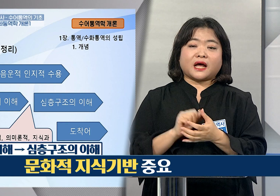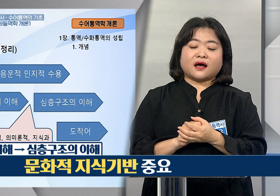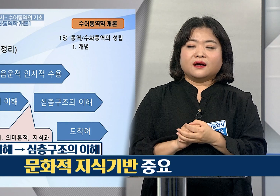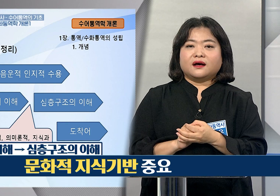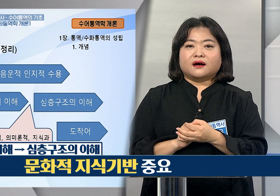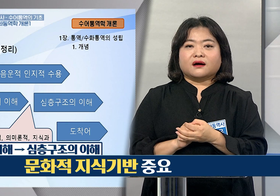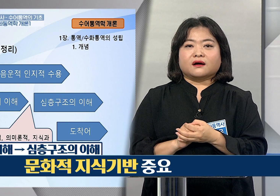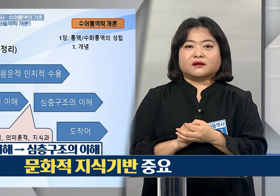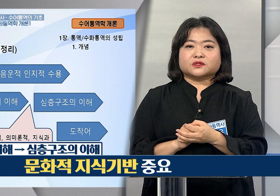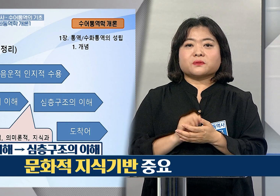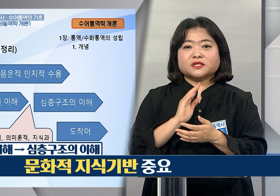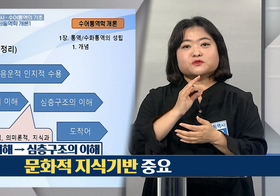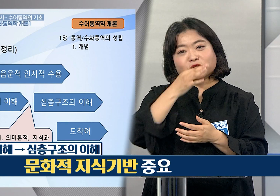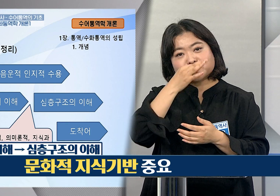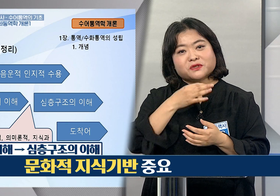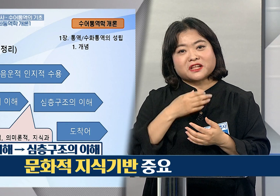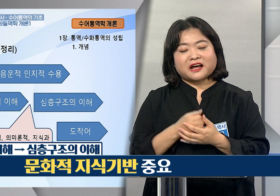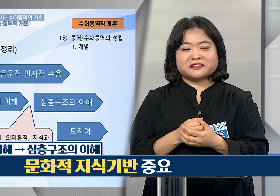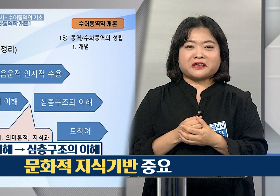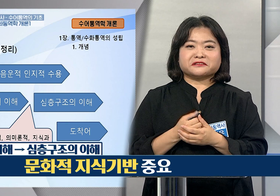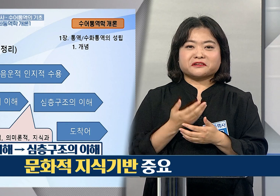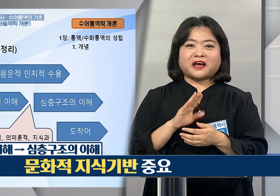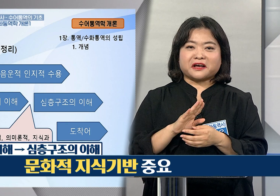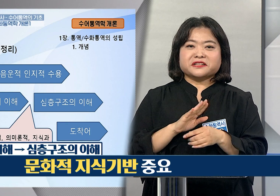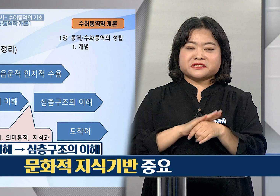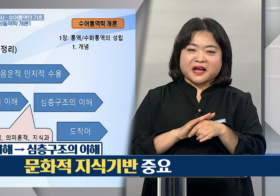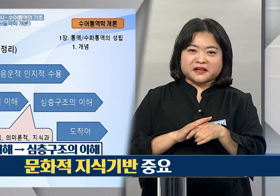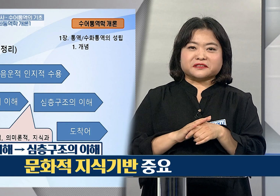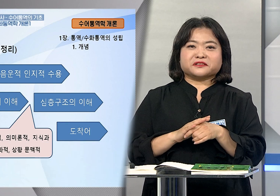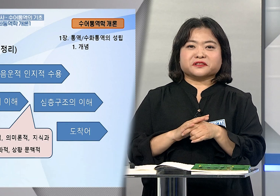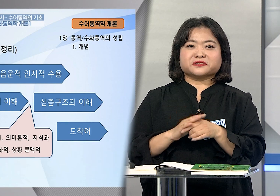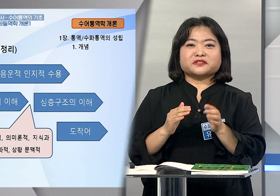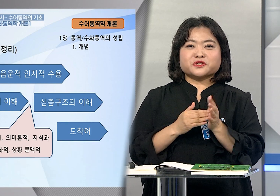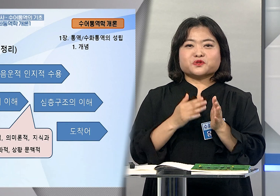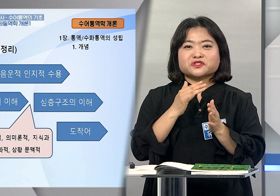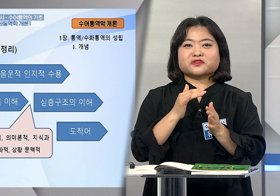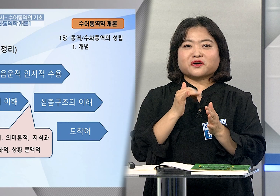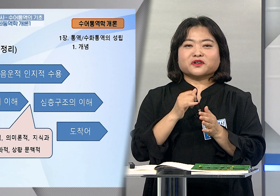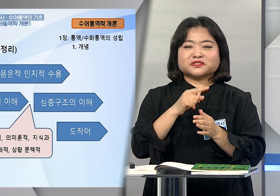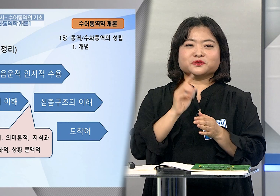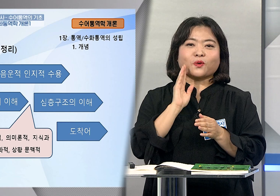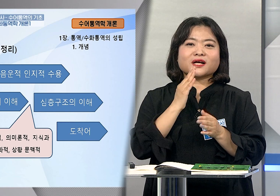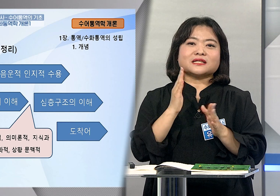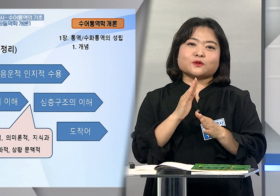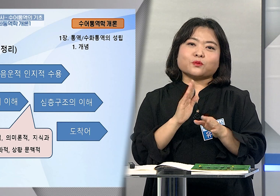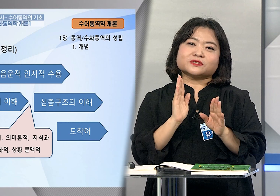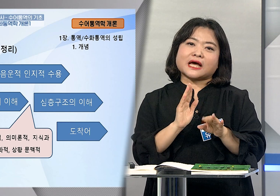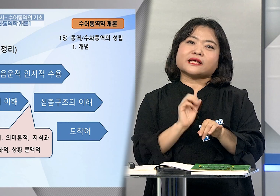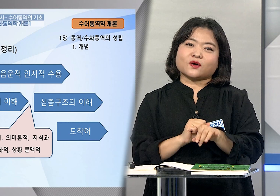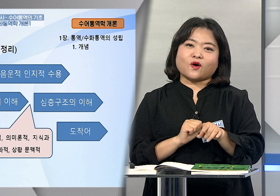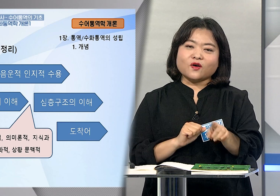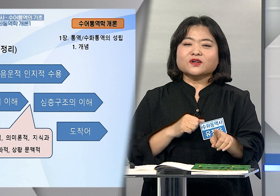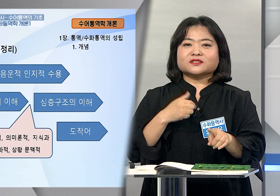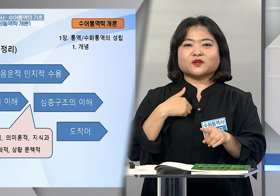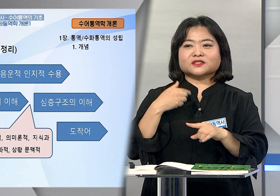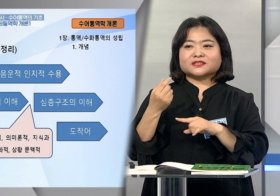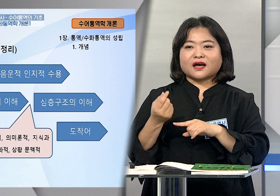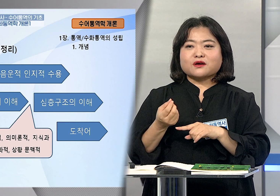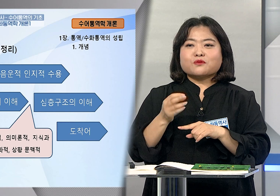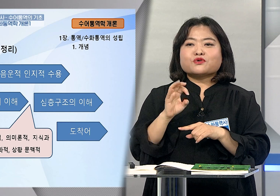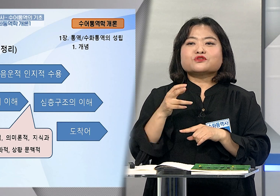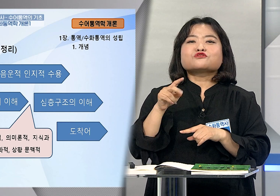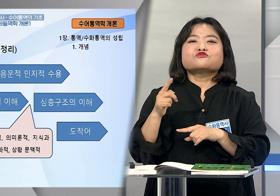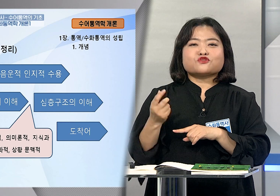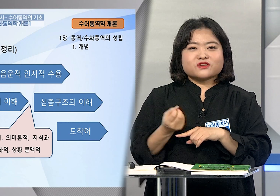나타내는 겁니다. 정말 힘들었습니다. 그러나 잘 끝낼 수 있었던 것은 농학생이 공부를 잘해서 저는